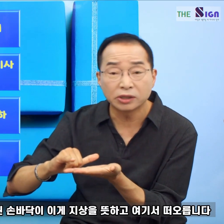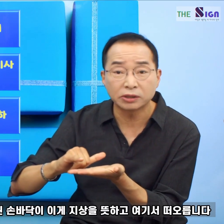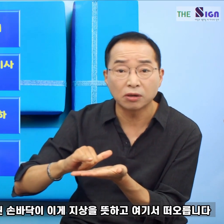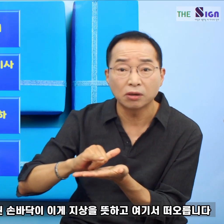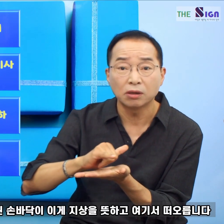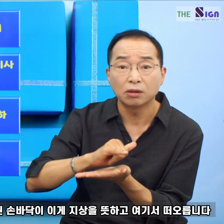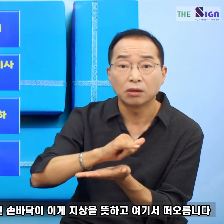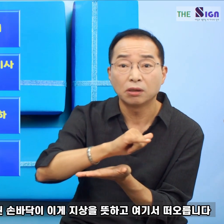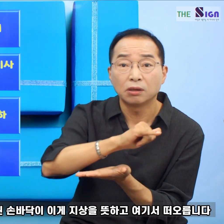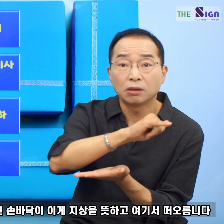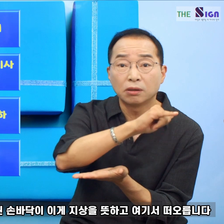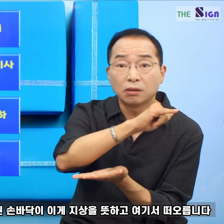여기서